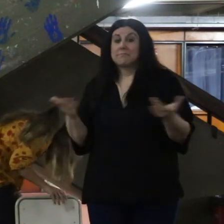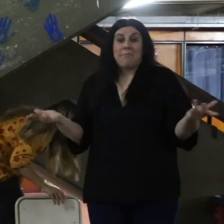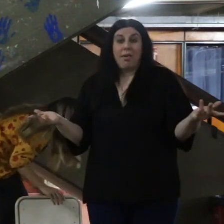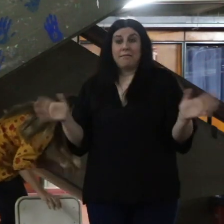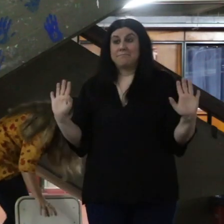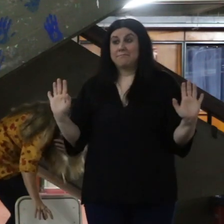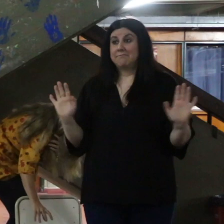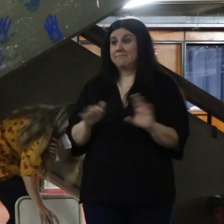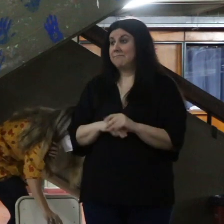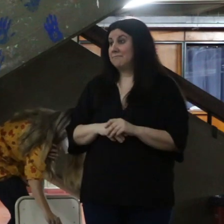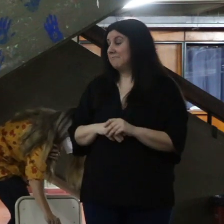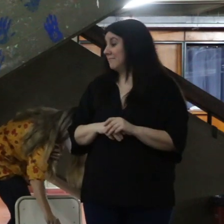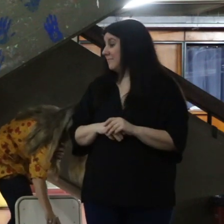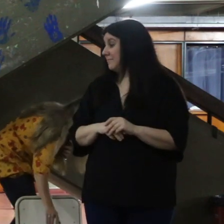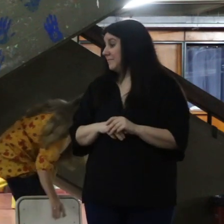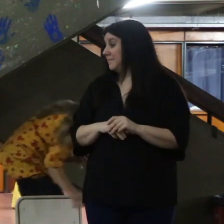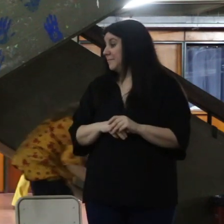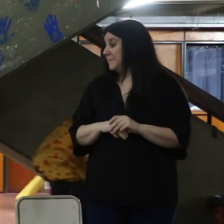la verdad que